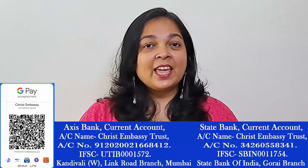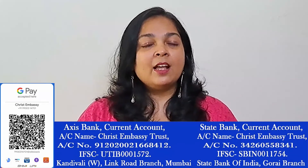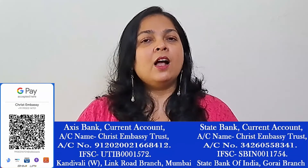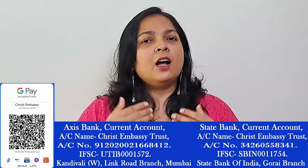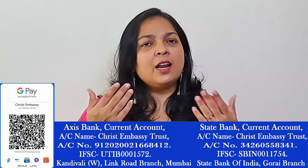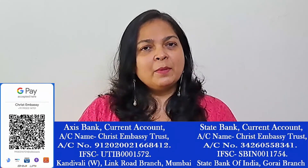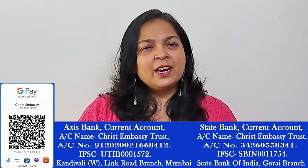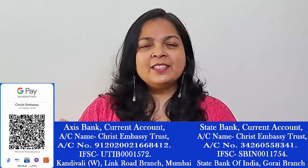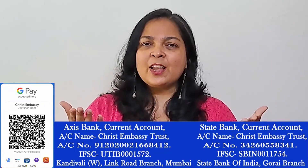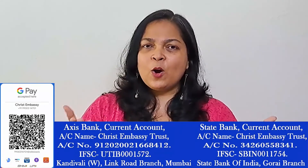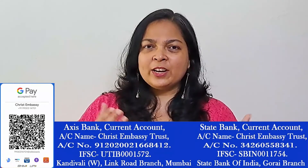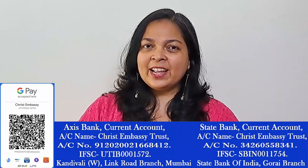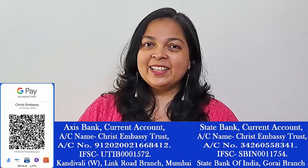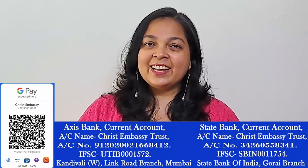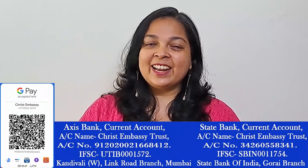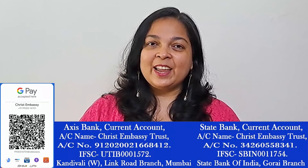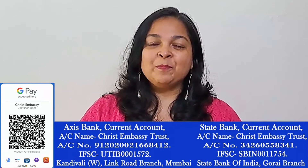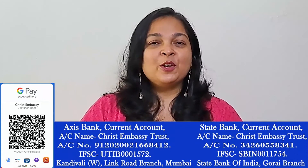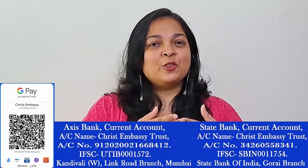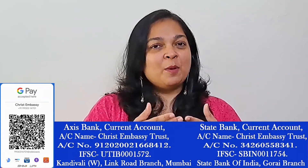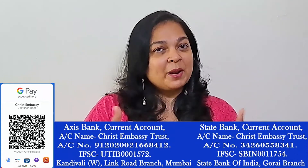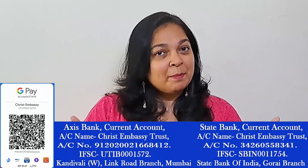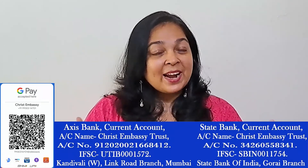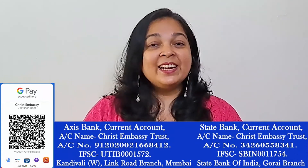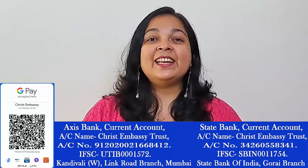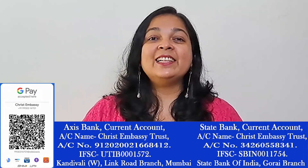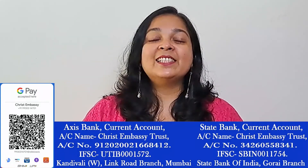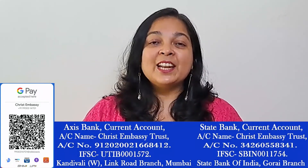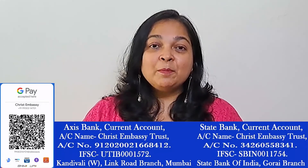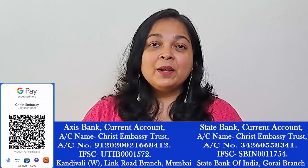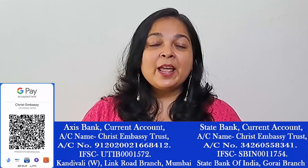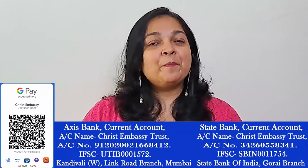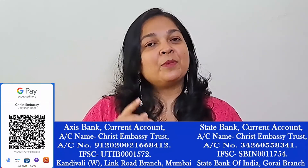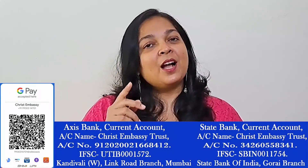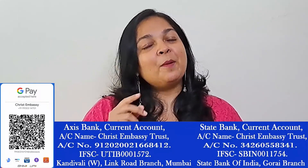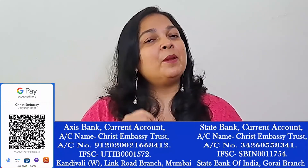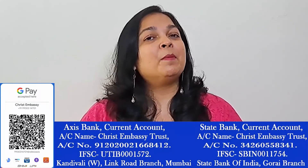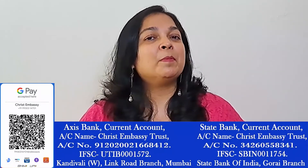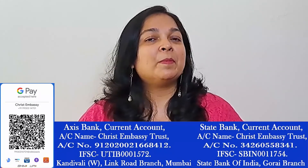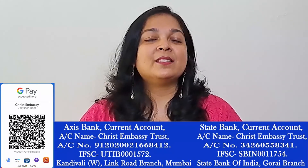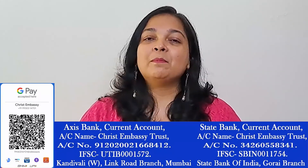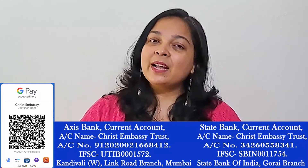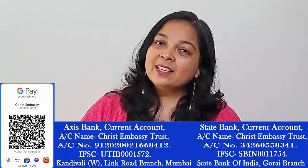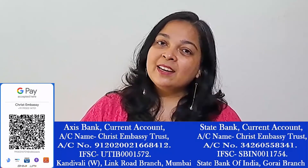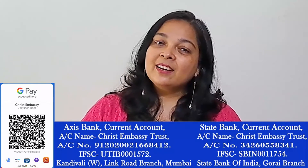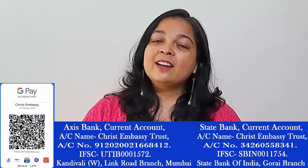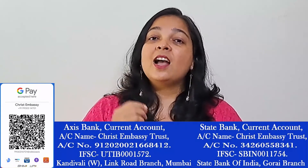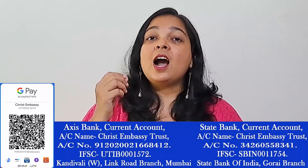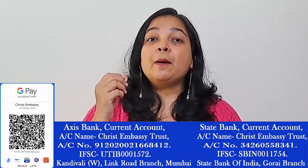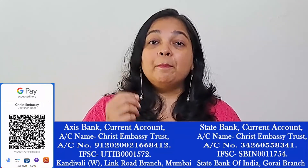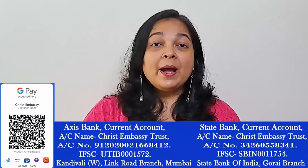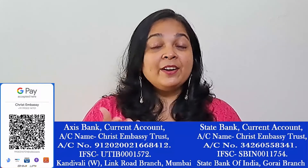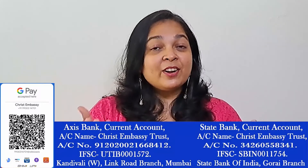ਸਕਦੇ ਹੋ। ਜੇ ਤੁਸੀਂ ਘਰ ਵਿੱਚੋਂ ਔਨਲਾਈਨ ਦੇਖ ਰਹੇ ਹੋ ਤਾਂ ਸਾਡੀ ਬੈਂਕ ਡਿਟੇਲ ਸਕਰੀਨ ਦੇ ਉੱਤੇ ਹਨ। ਆਪਣੇ ਮੰਮੀ ਪਾਪਾ ਨਾਲ ਗੱਲ